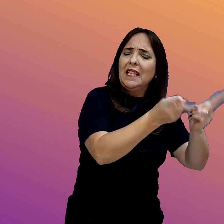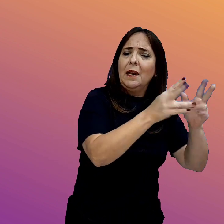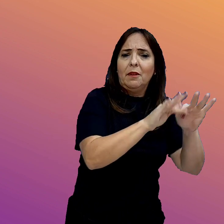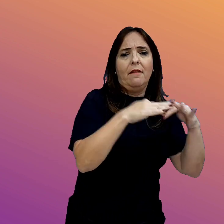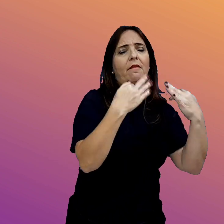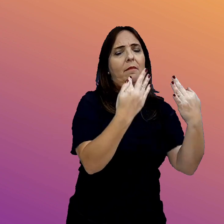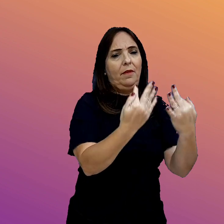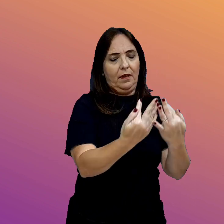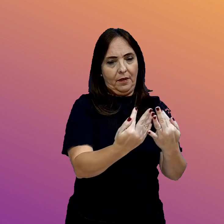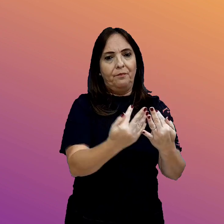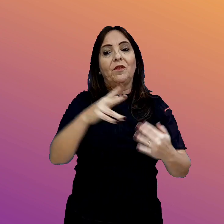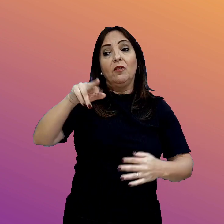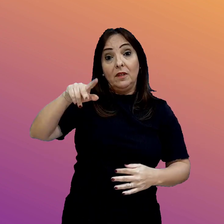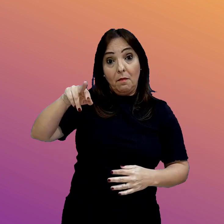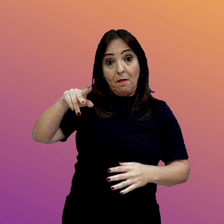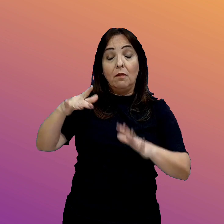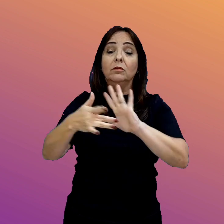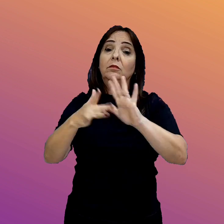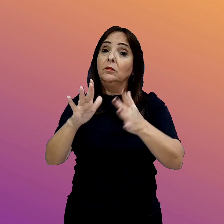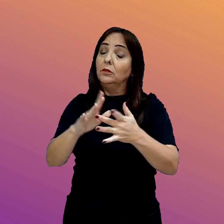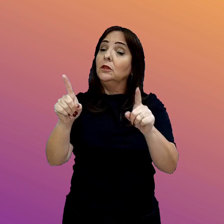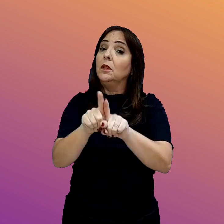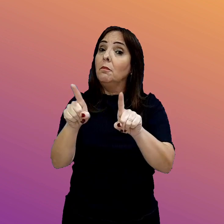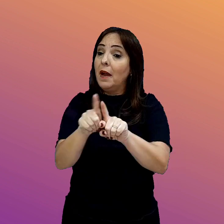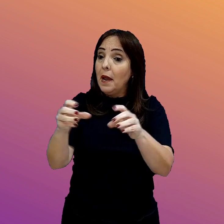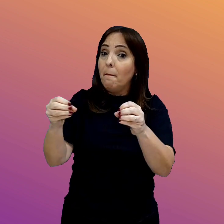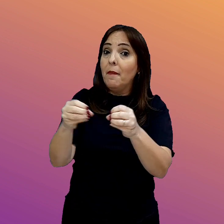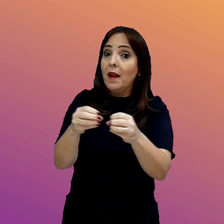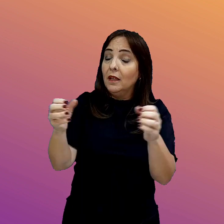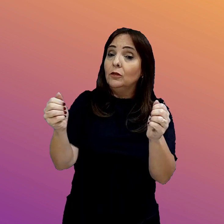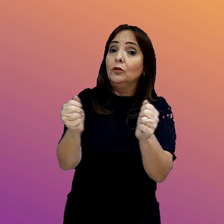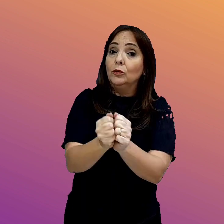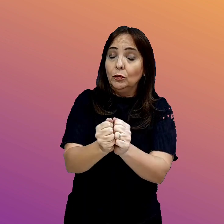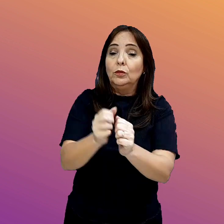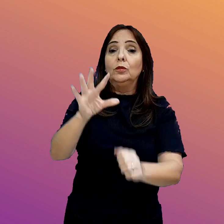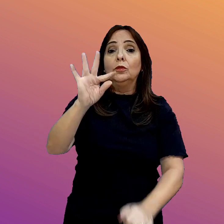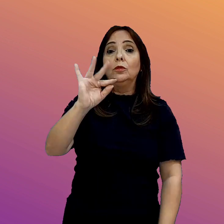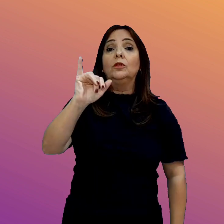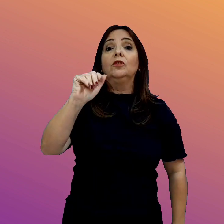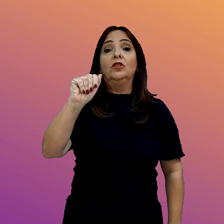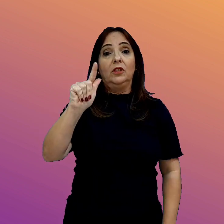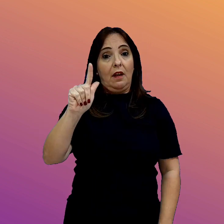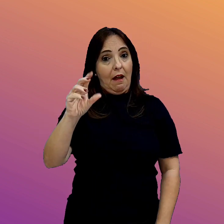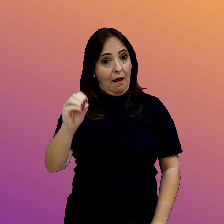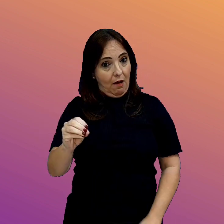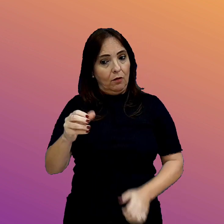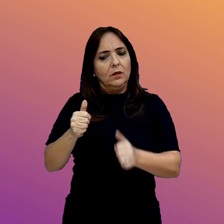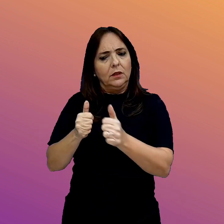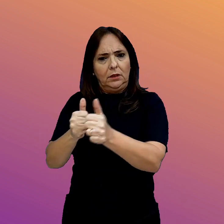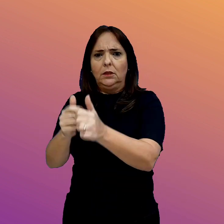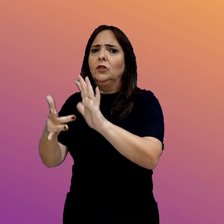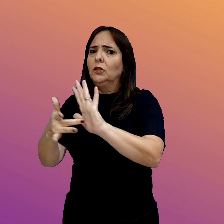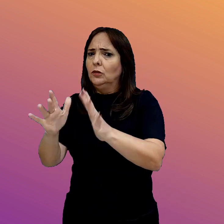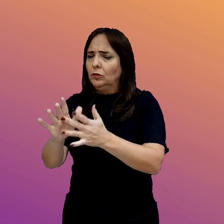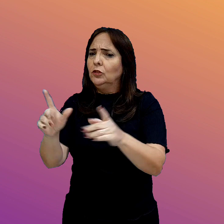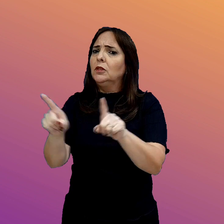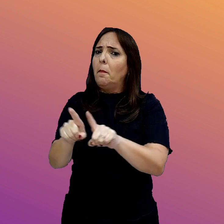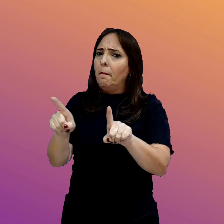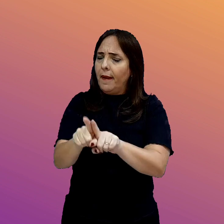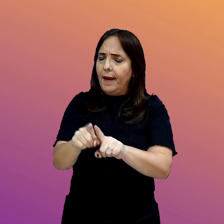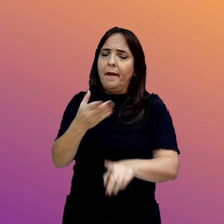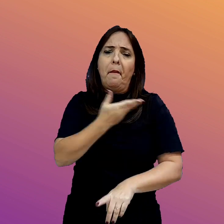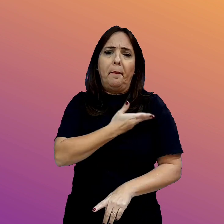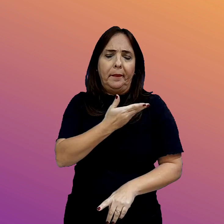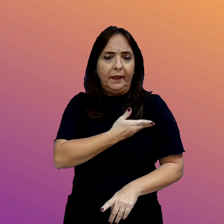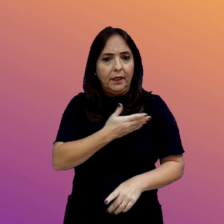os irmãos de Jesus sempre por perto, um dos irmãos de Jesus, Tiago, foi o seu seguidor muito próximo. Então, Jesus nunca se